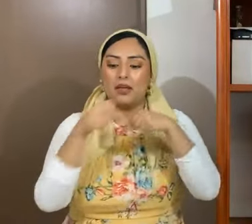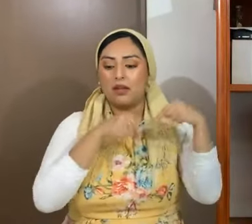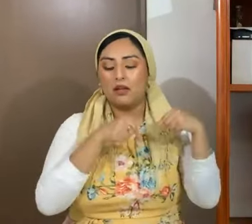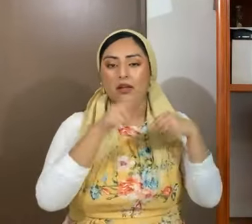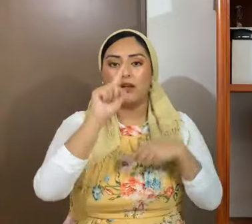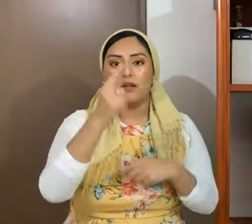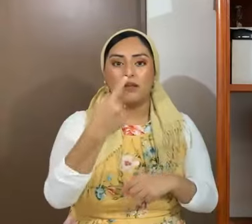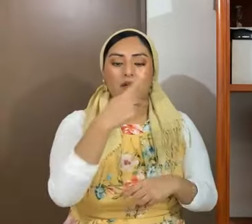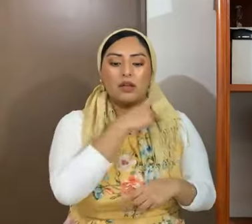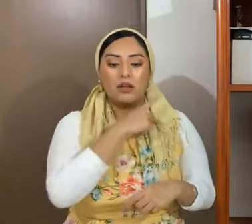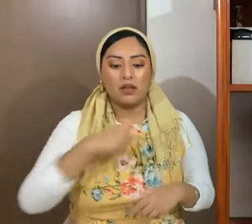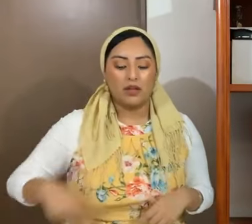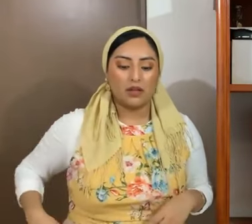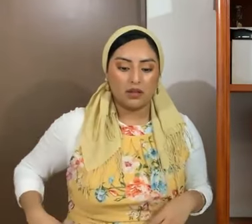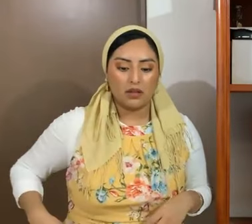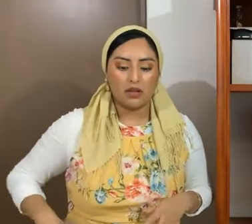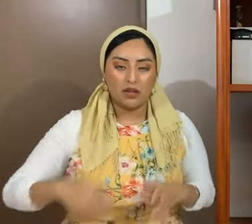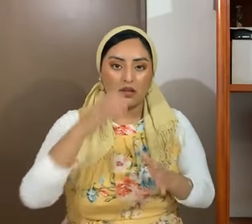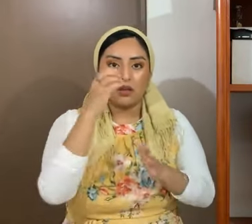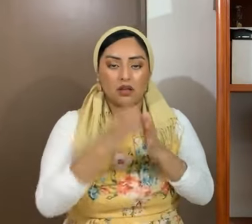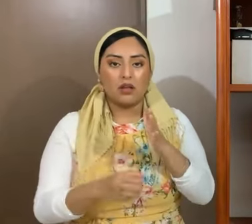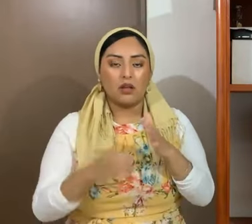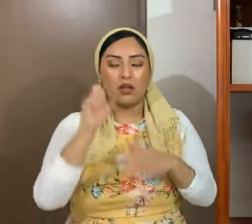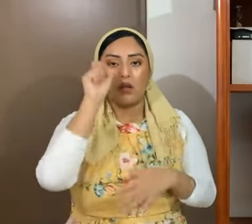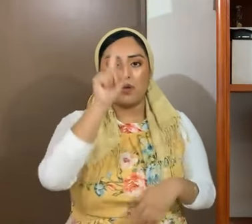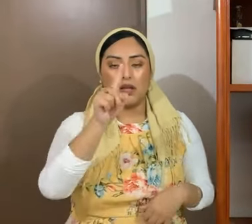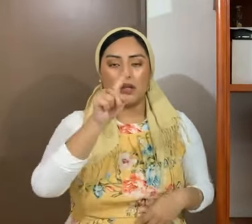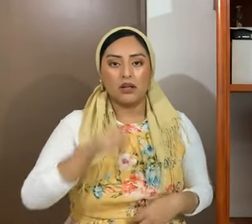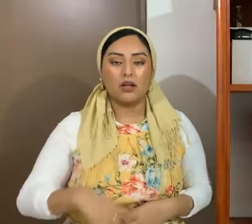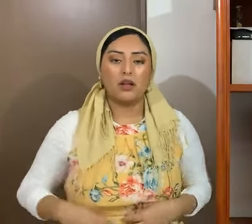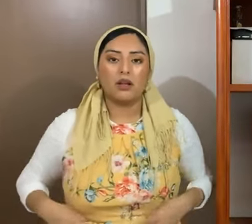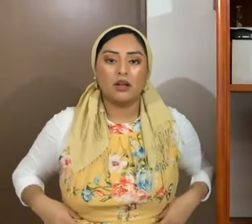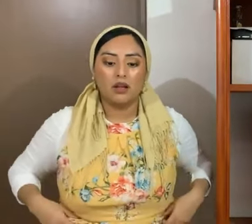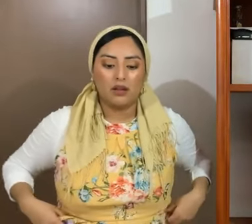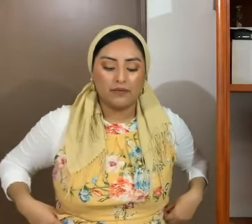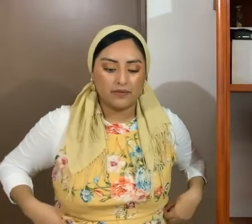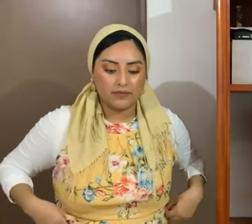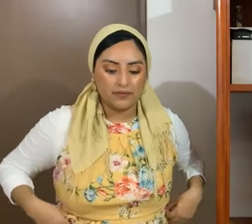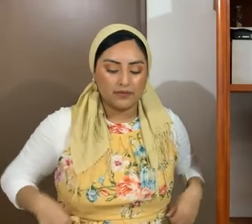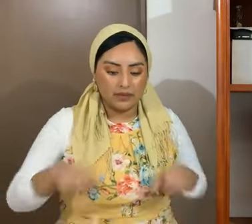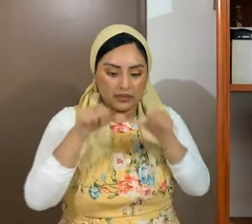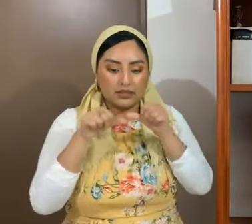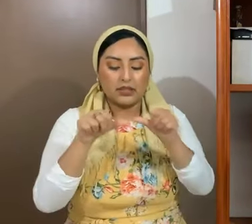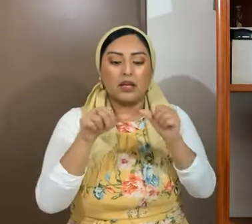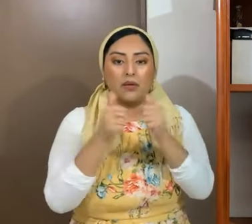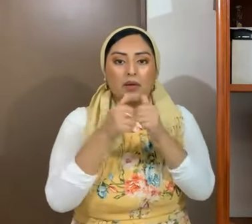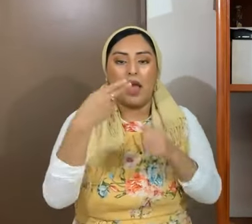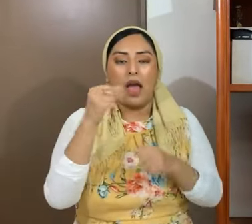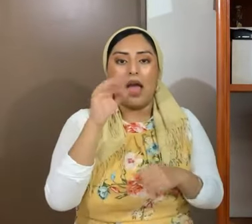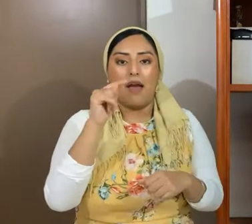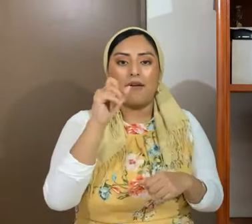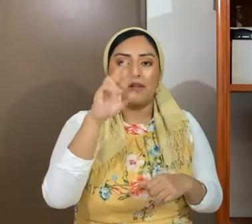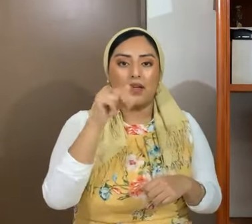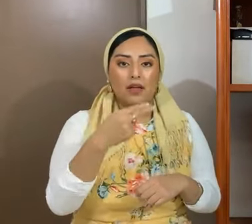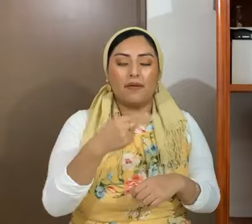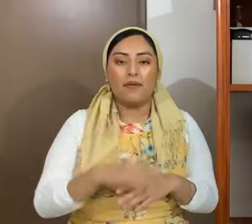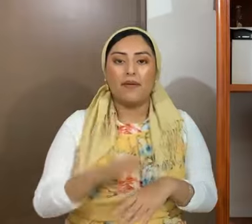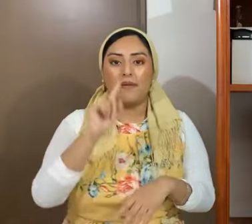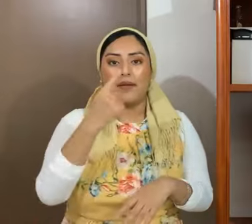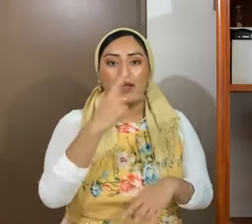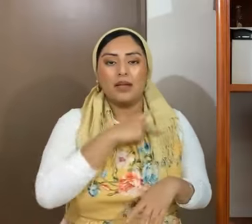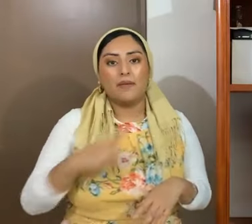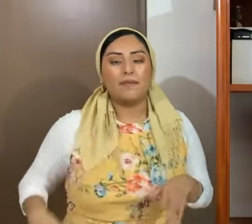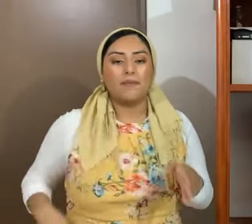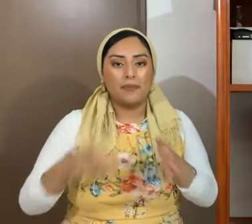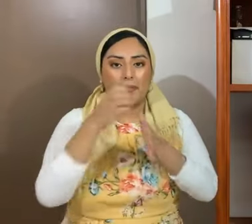de Reyes, capítulo 1, para continuar con la Haftará. Primera de